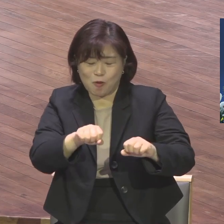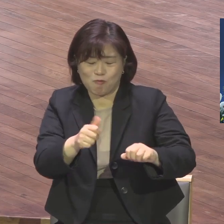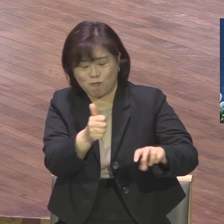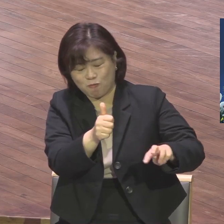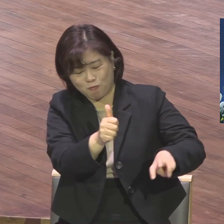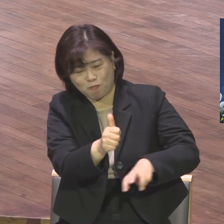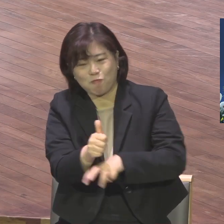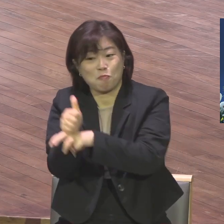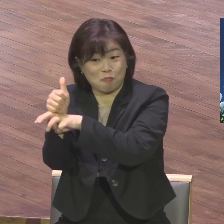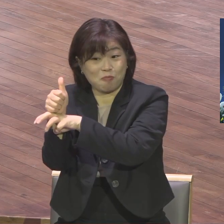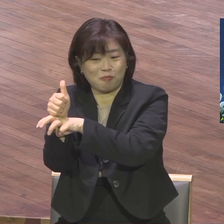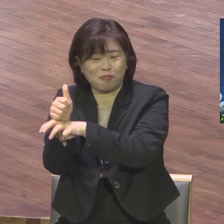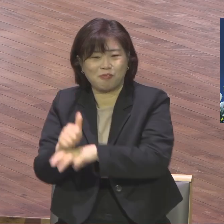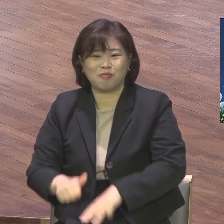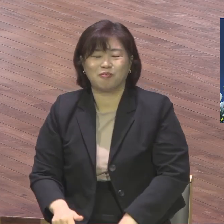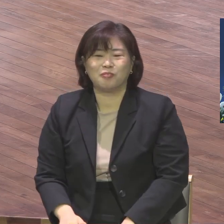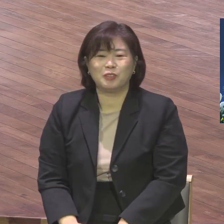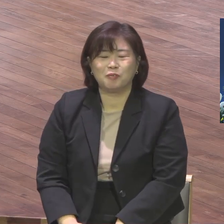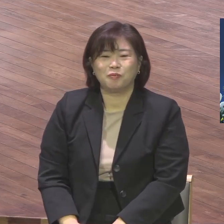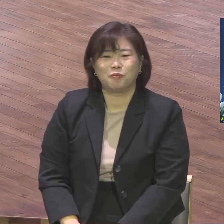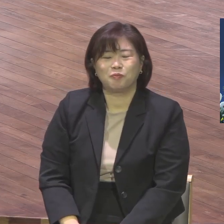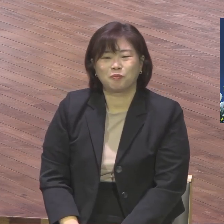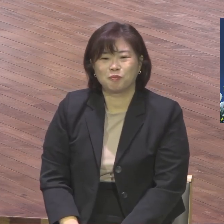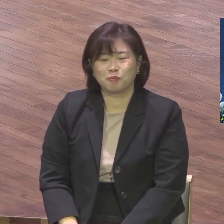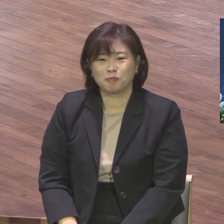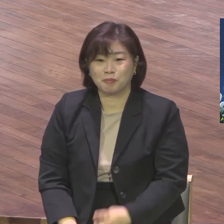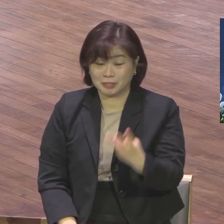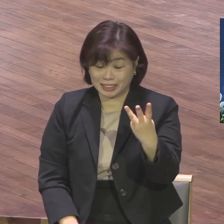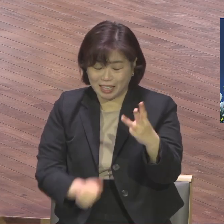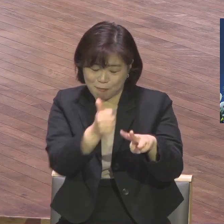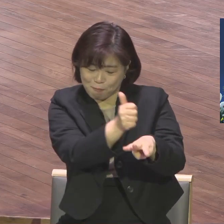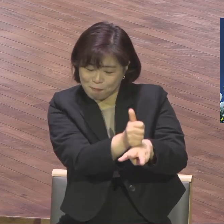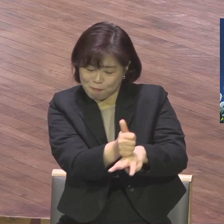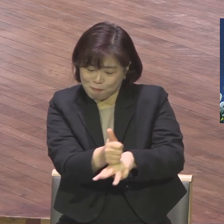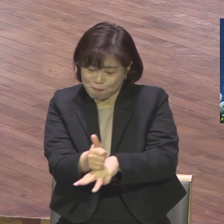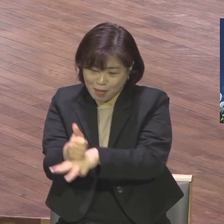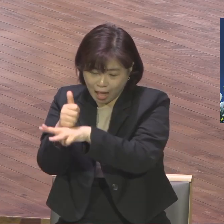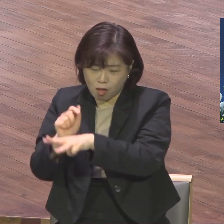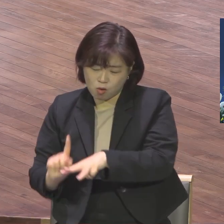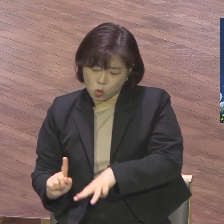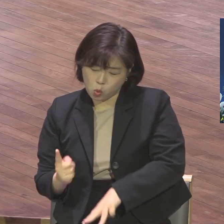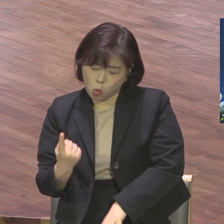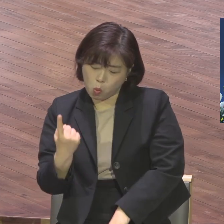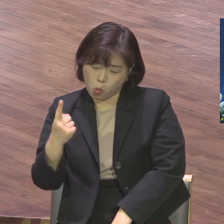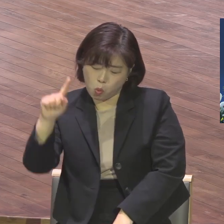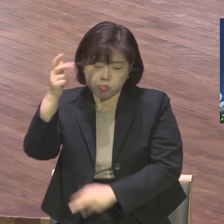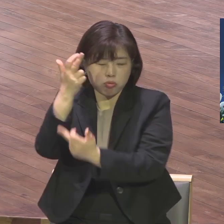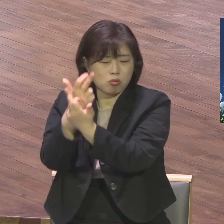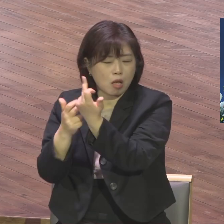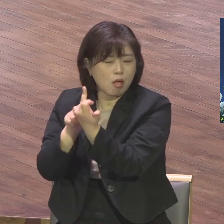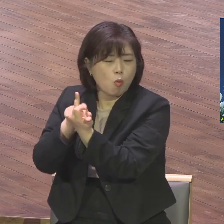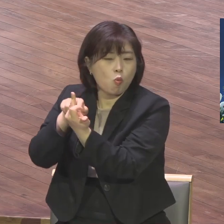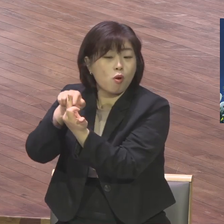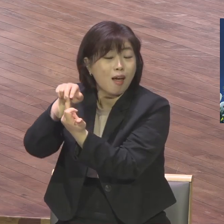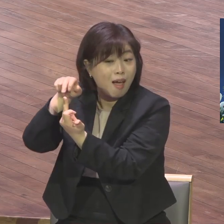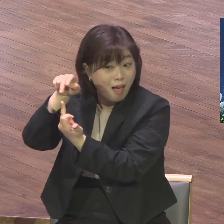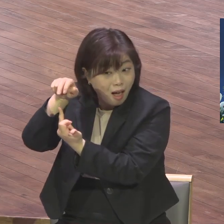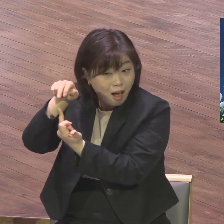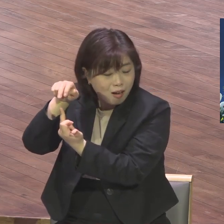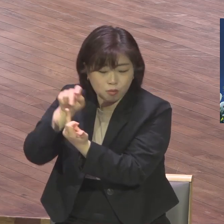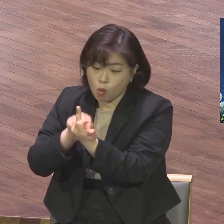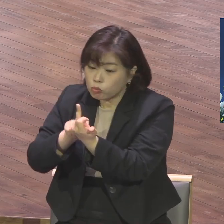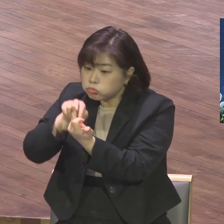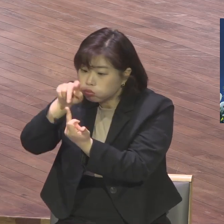영적 상태를 봤겠죠. 이들을 데리고 높은 산에 올라갔어요. 높은 산 그랬어요. 오늘 본문에서 왜